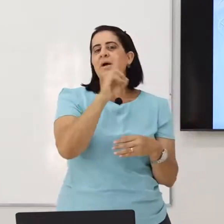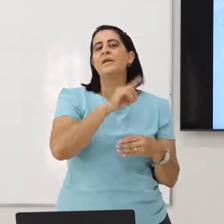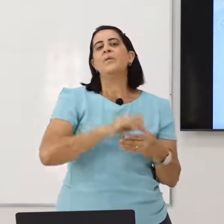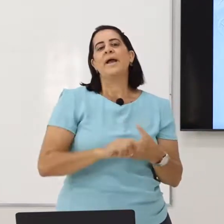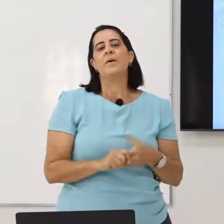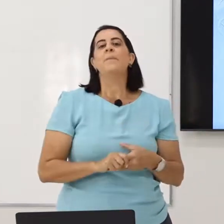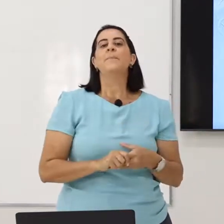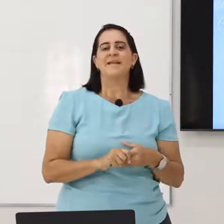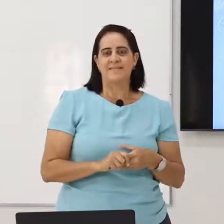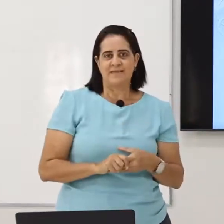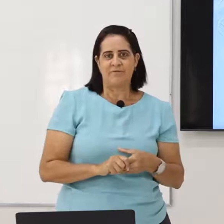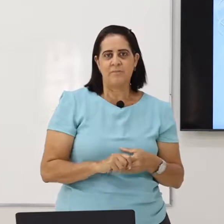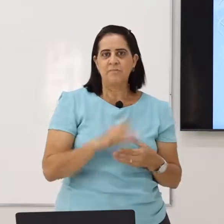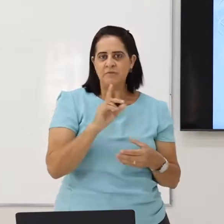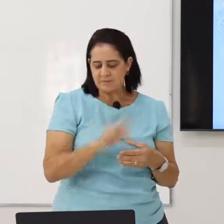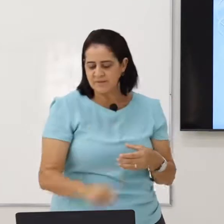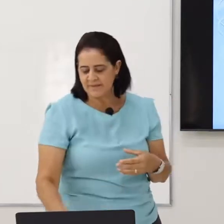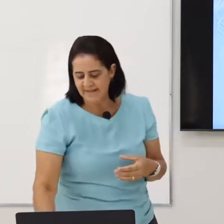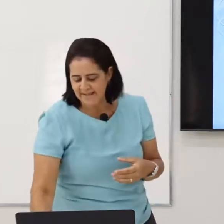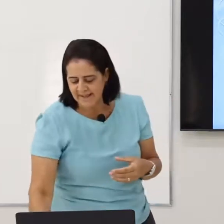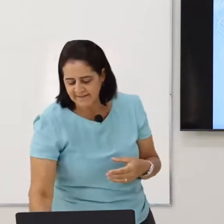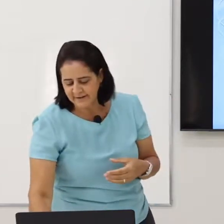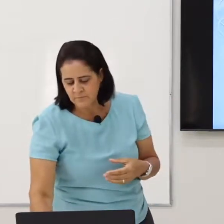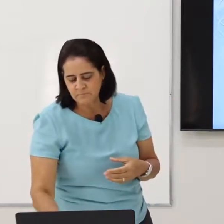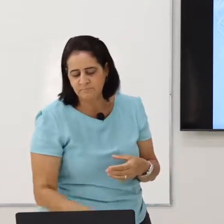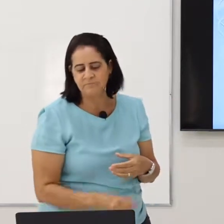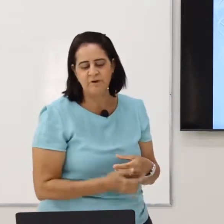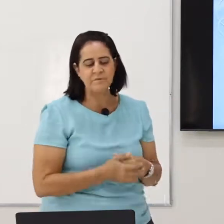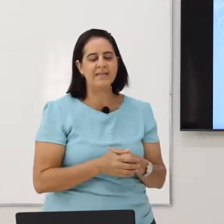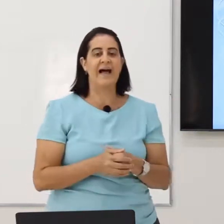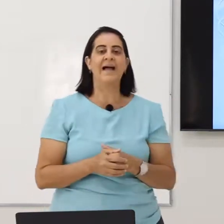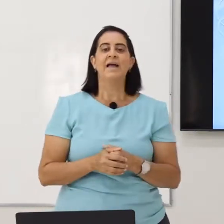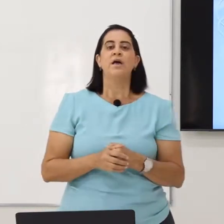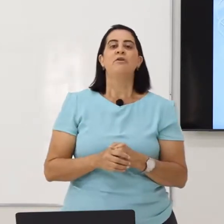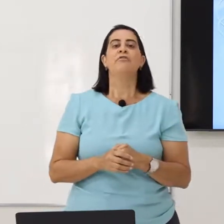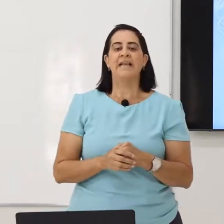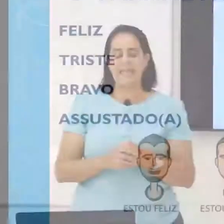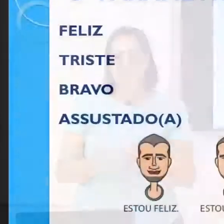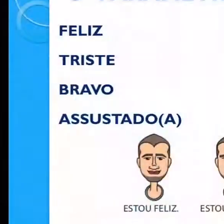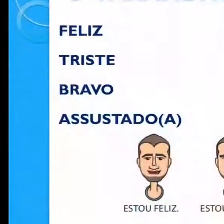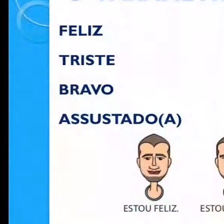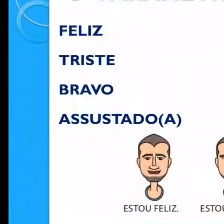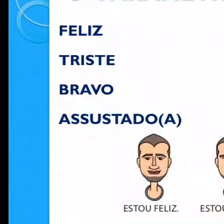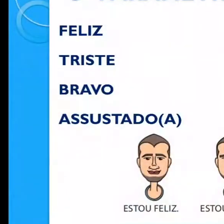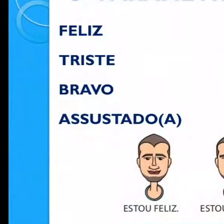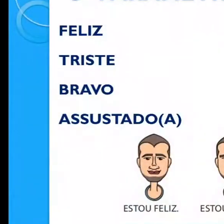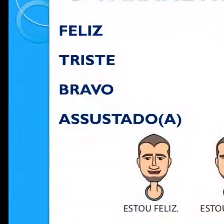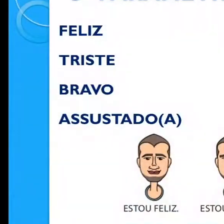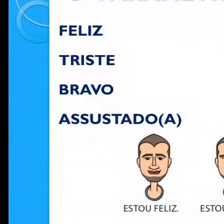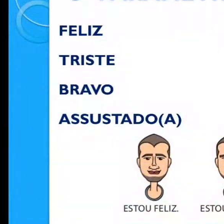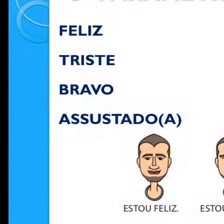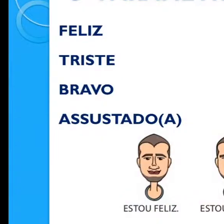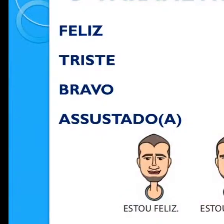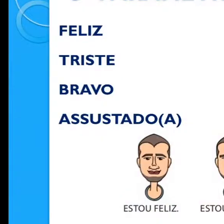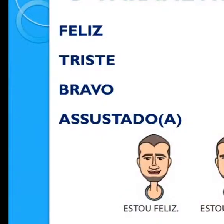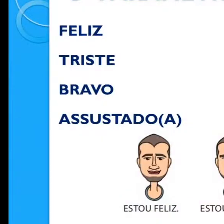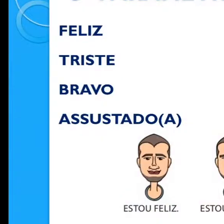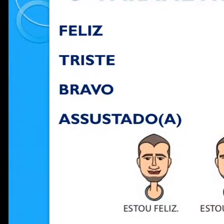não é compreensiva. Vamos ver a ideia então? Vamos lá. Feliz, triste, bravo e